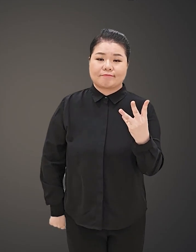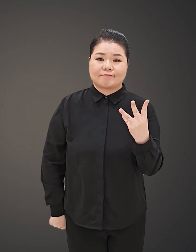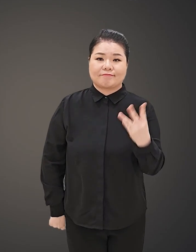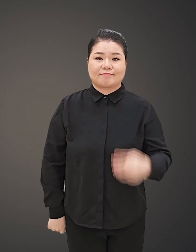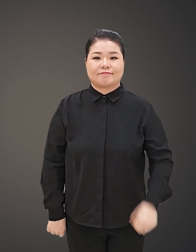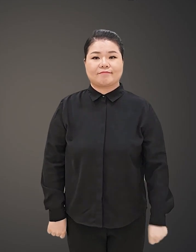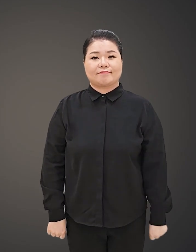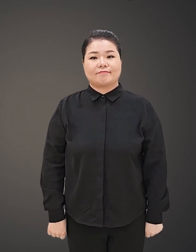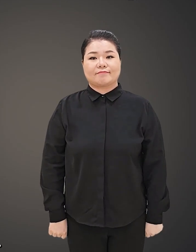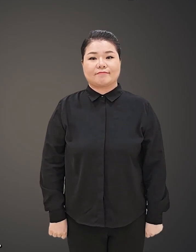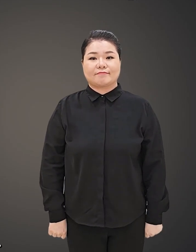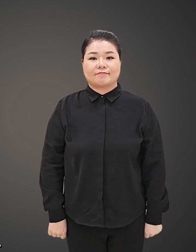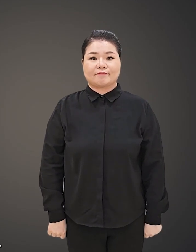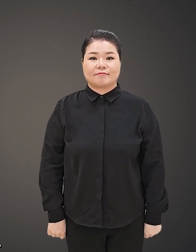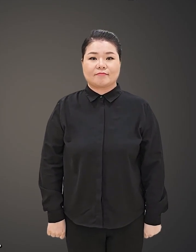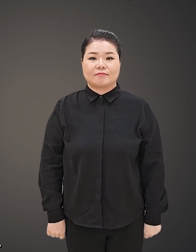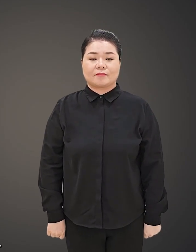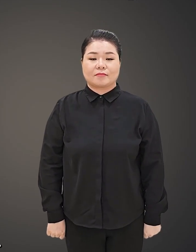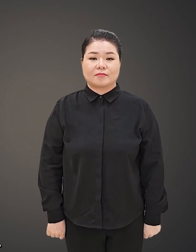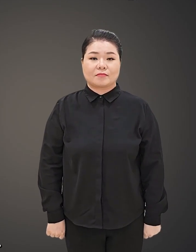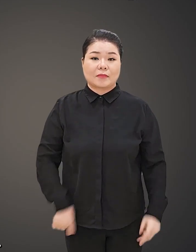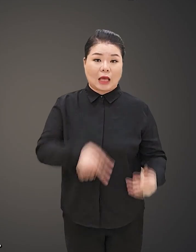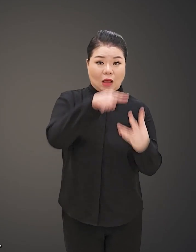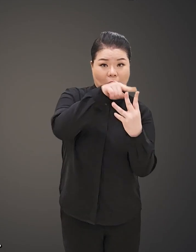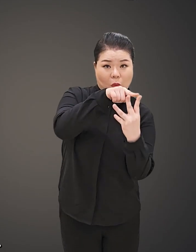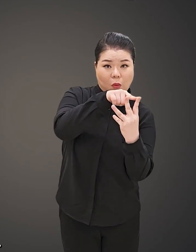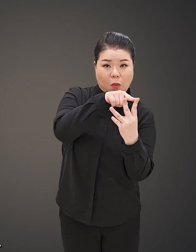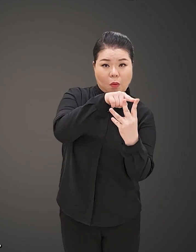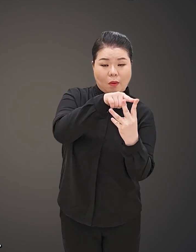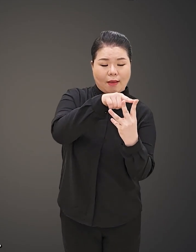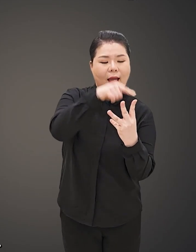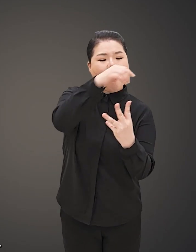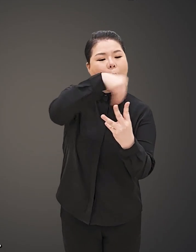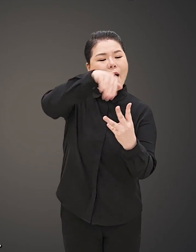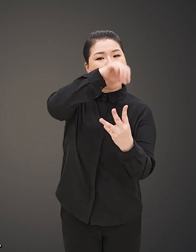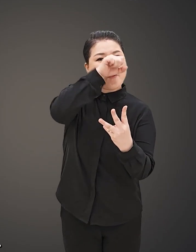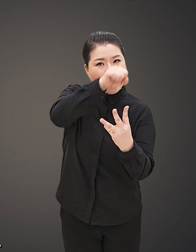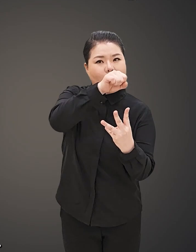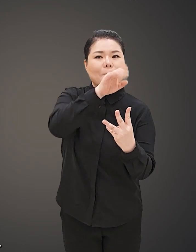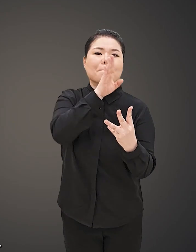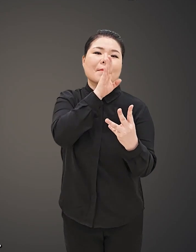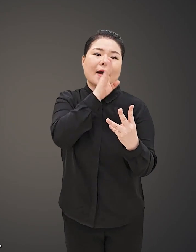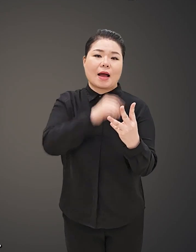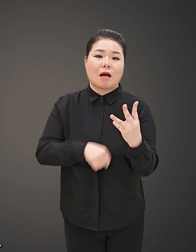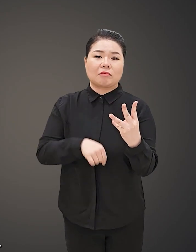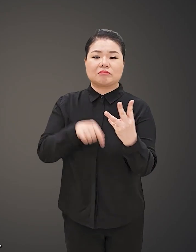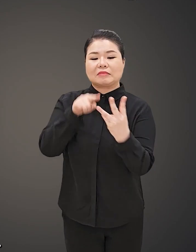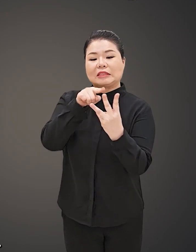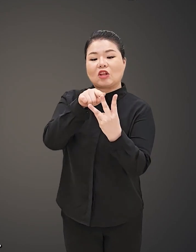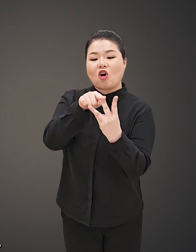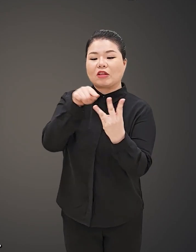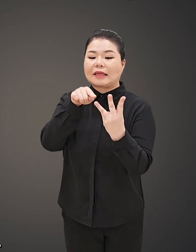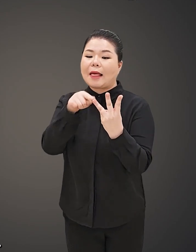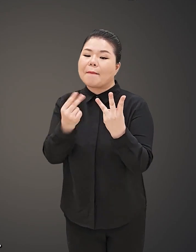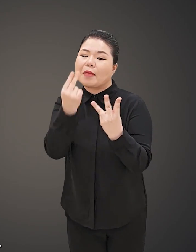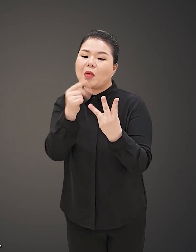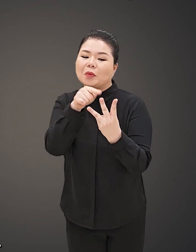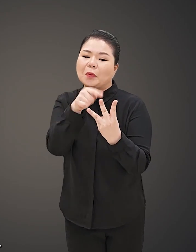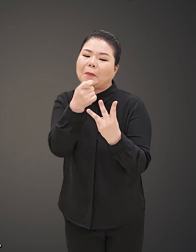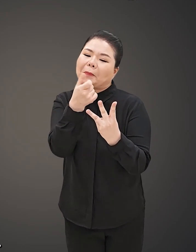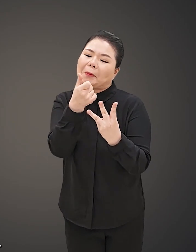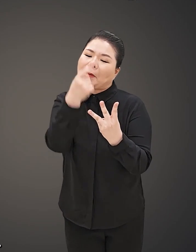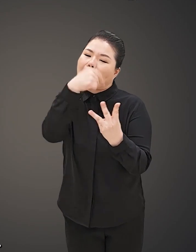수 있겠죠. 빨대를 쓰지 않는 것이 친환경적이라 할 수 있지. 넌 플라스틱 빨대에 비해 조금